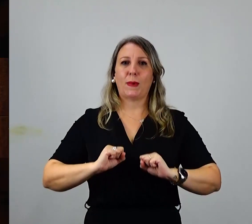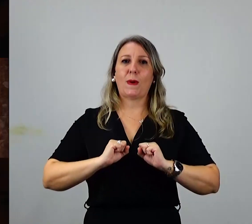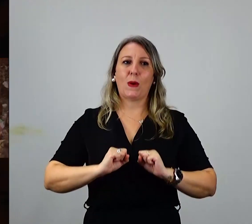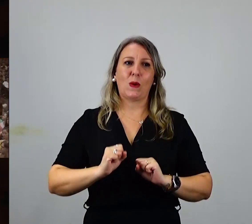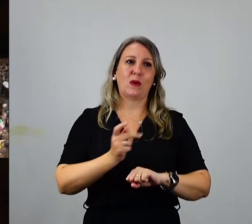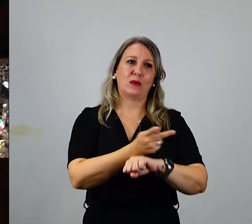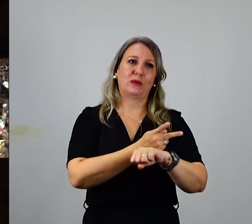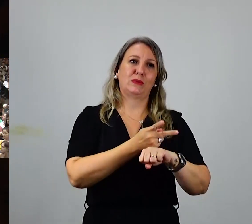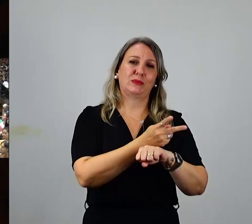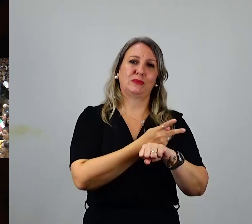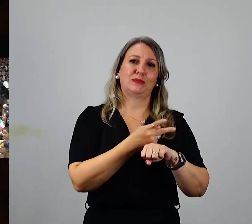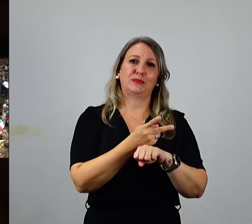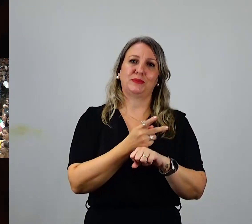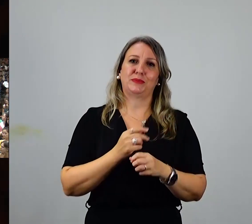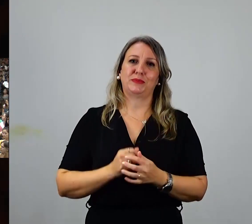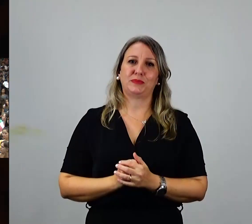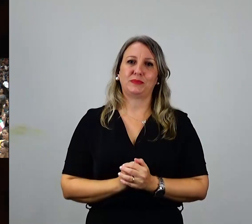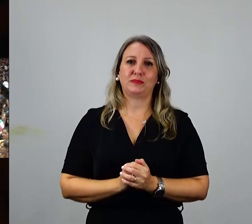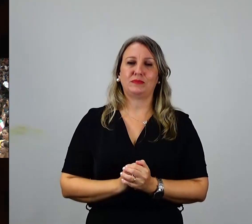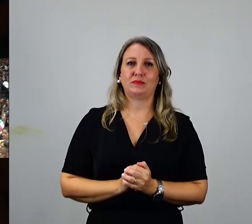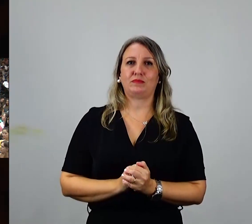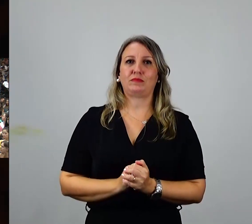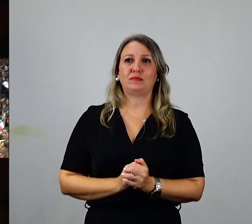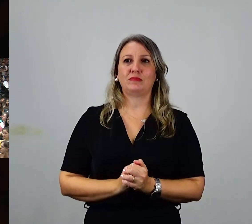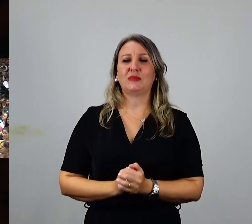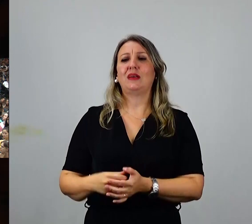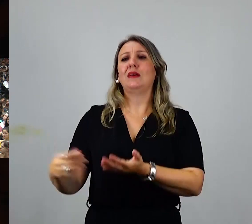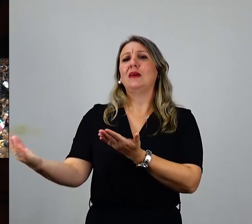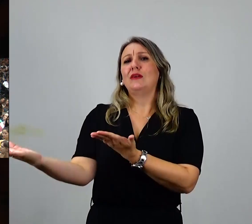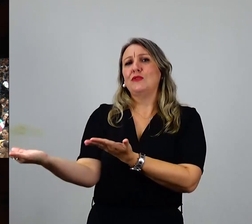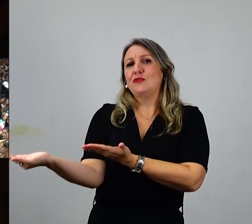jovens, adolescentes, estão passando por